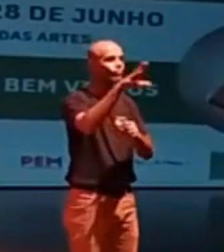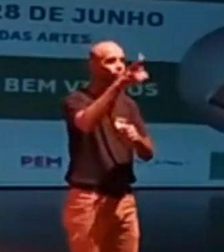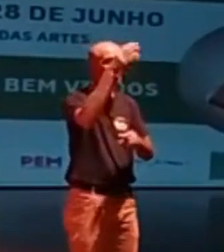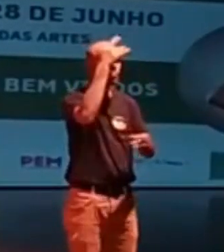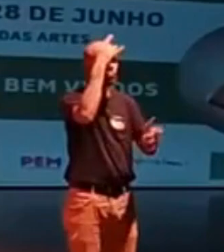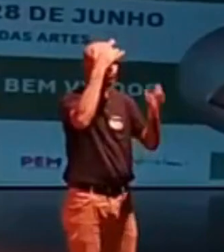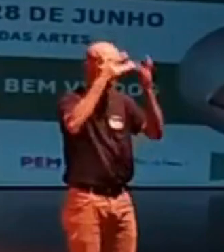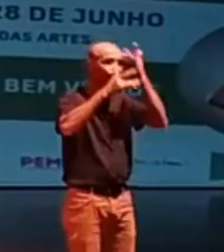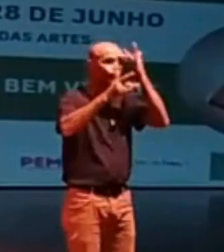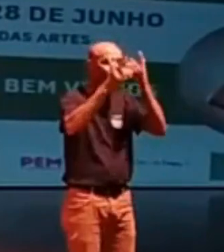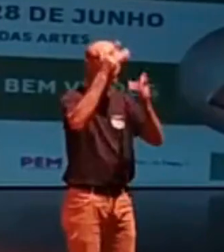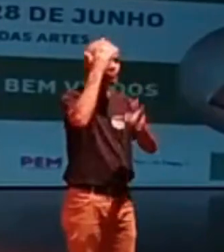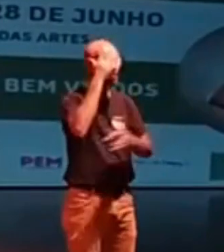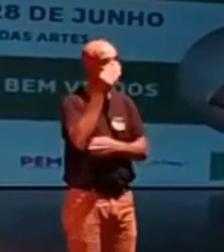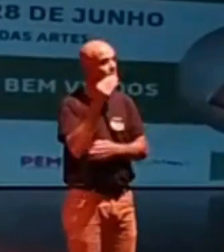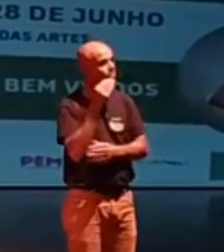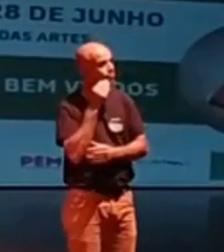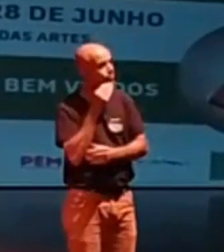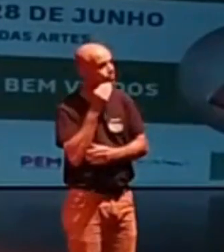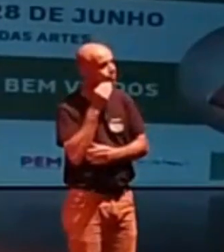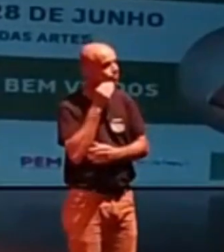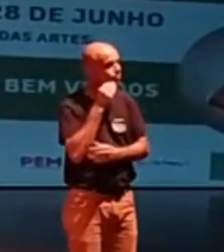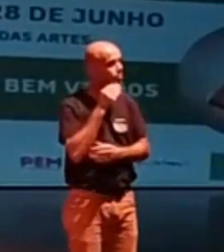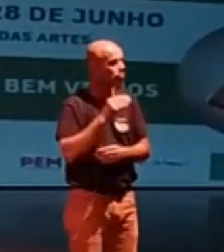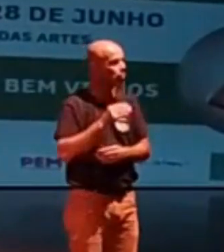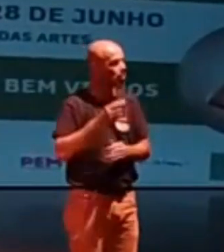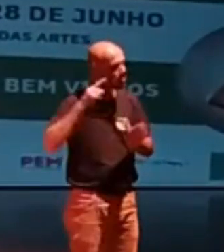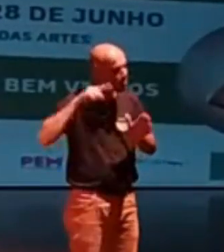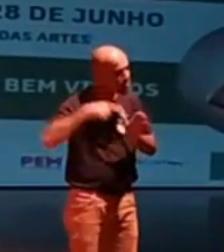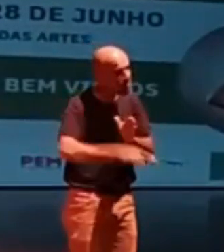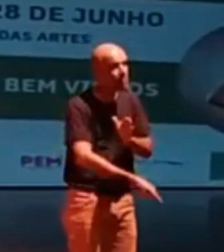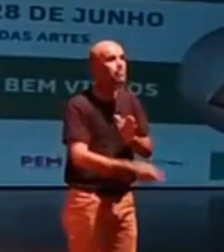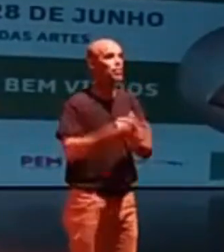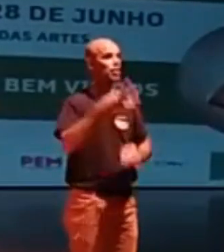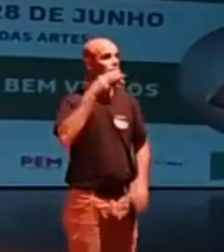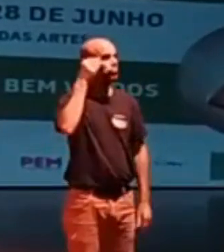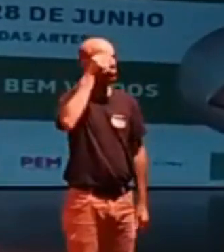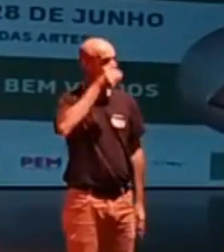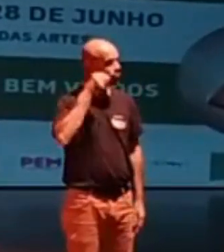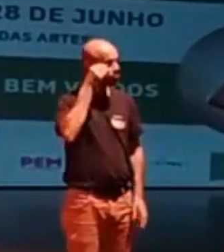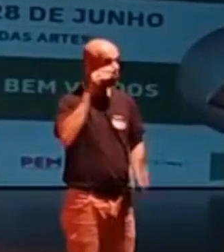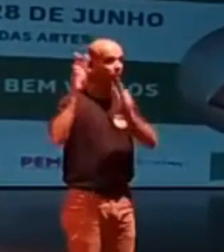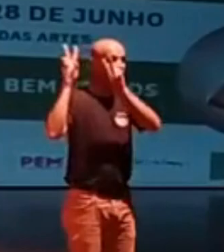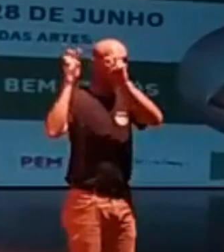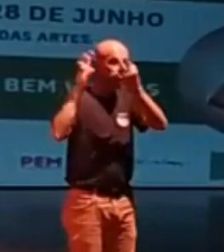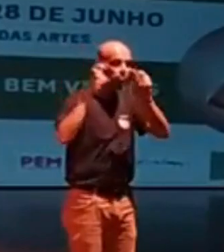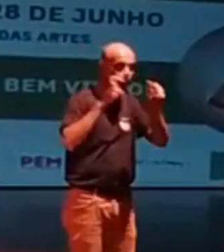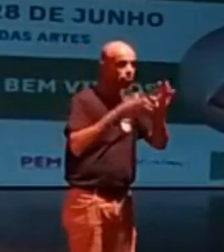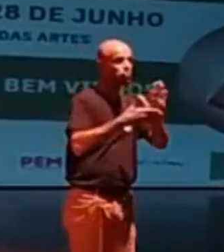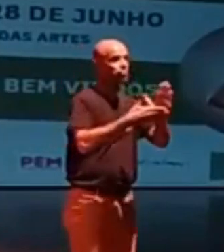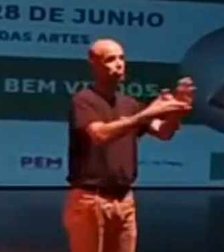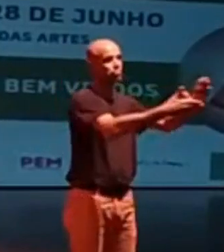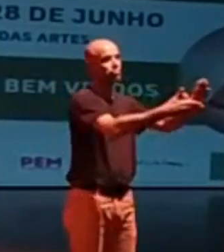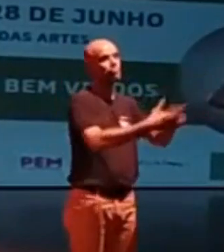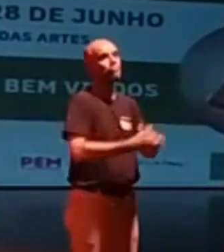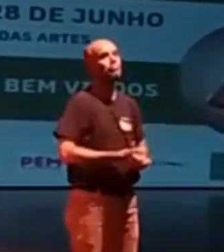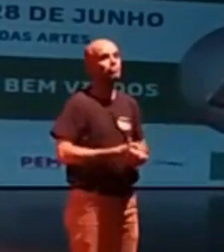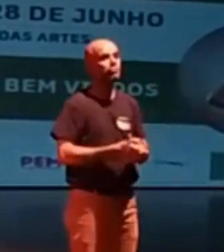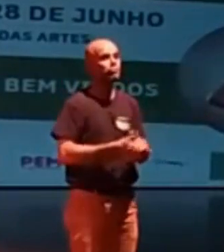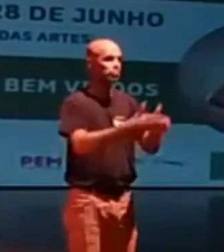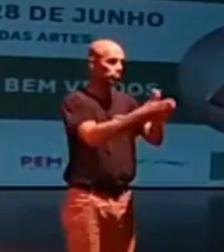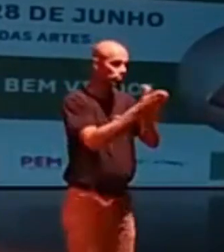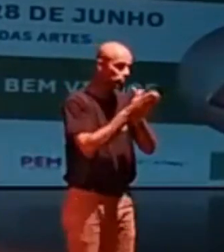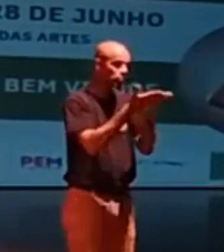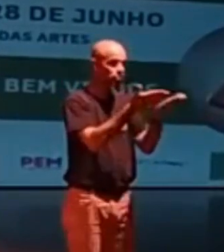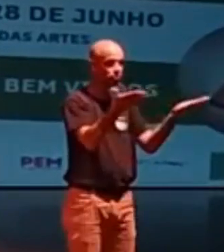vocês. Aproveitem ao máximo essa experiência, que será muito imersa nos temas propostos. Quero pedir um favor